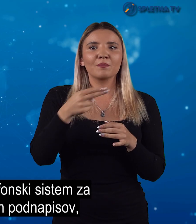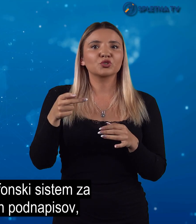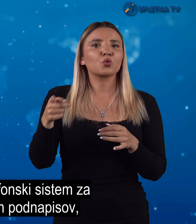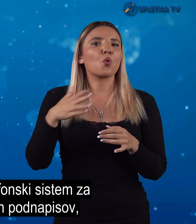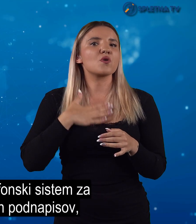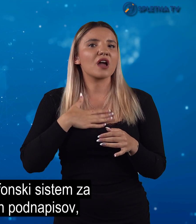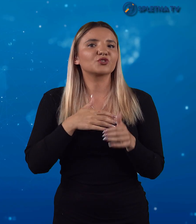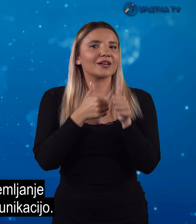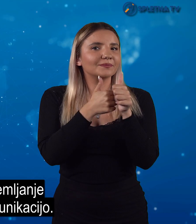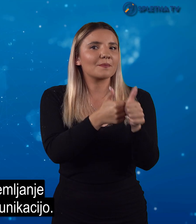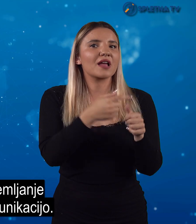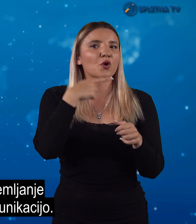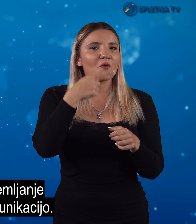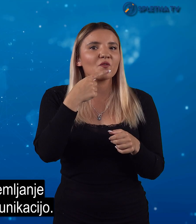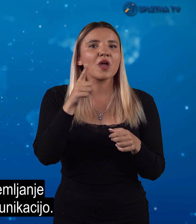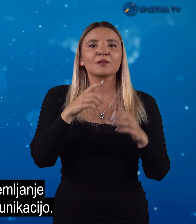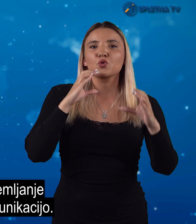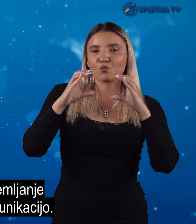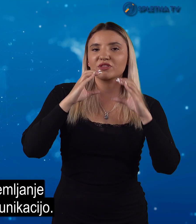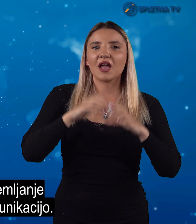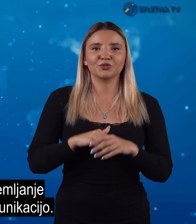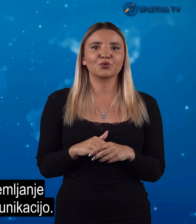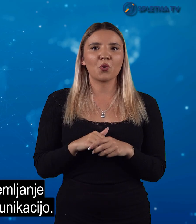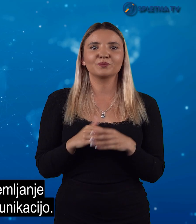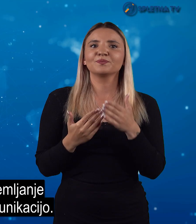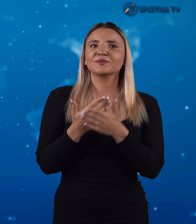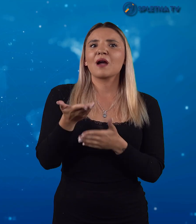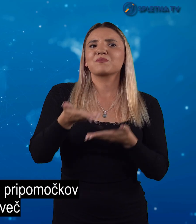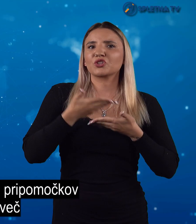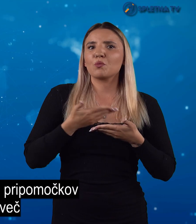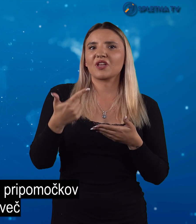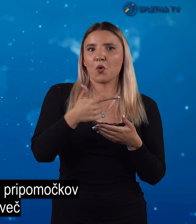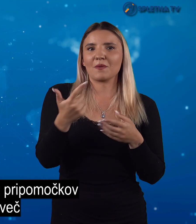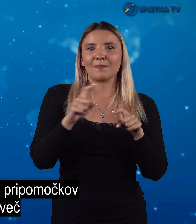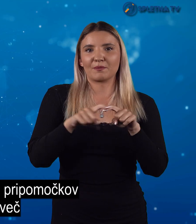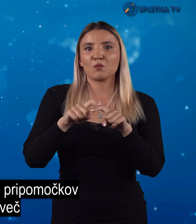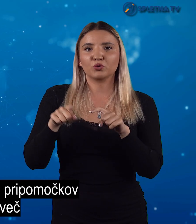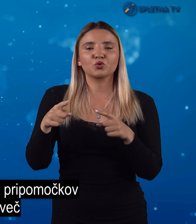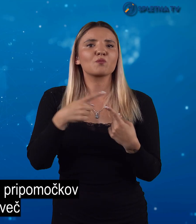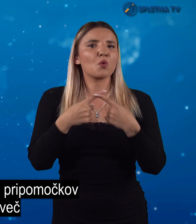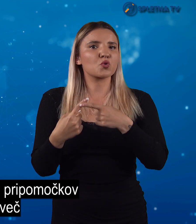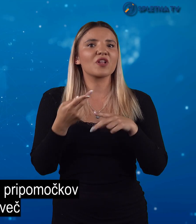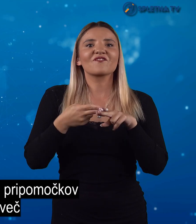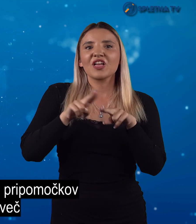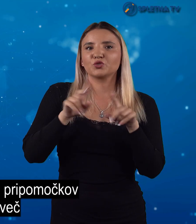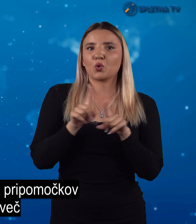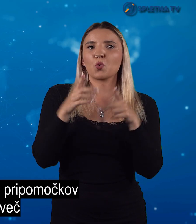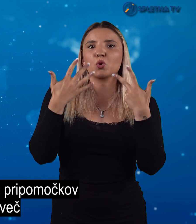sprotnih podnapisov, ki olajša spremljanje govora in komunikacijo. Za pridobitev obeh pripomočkov je pogoj več